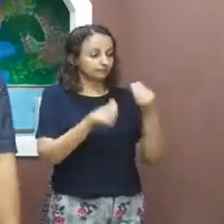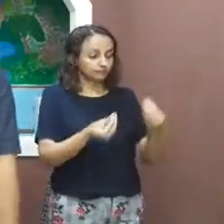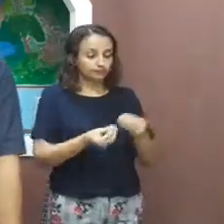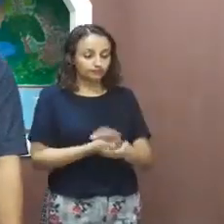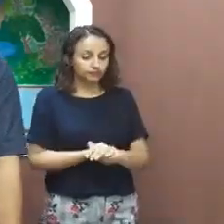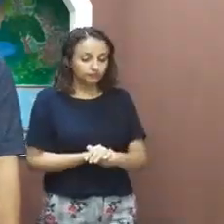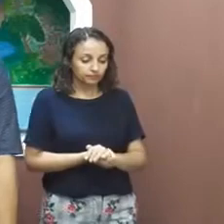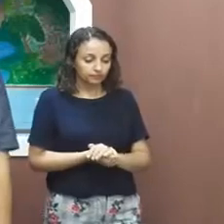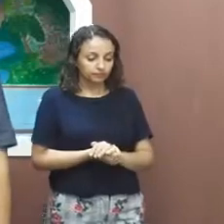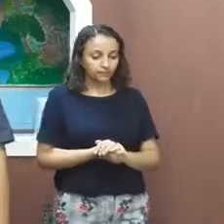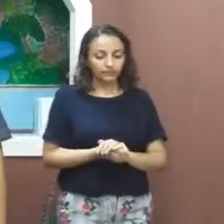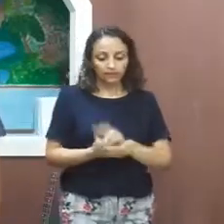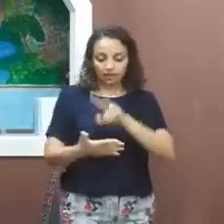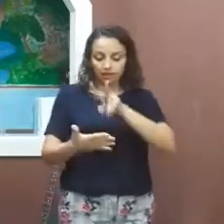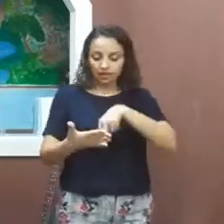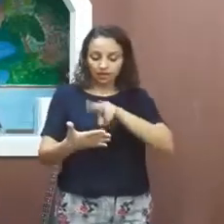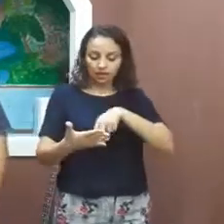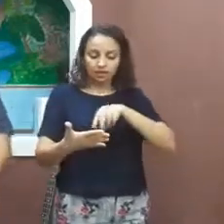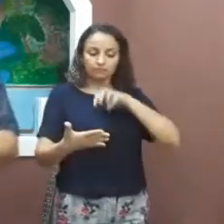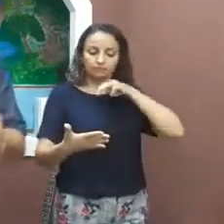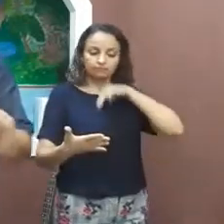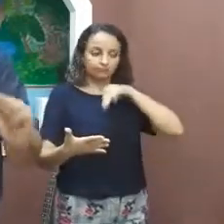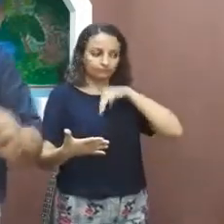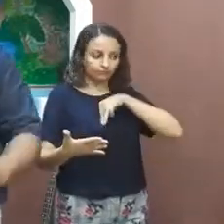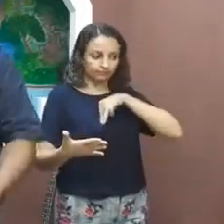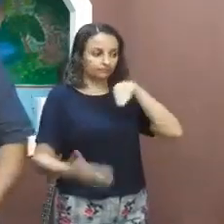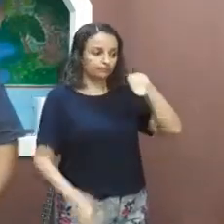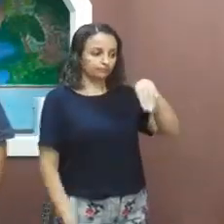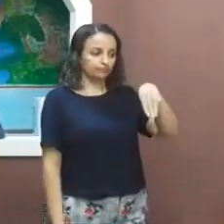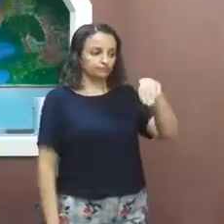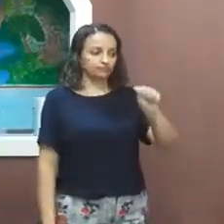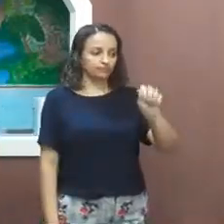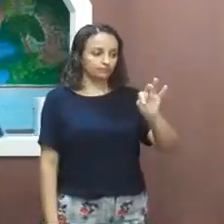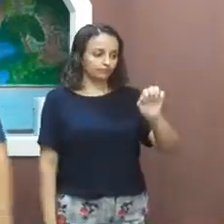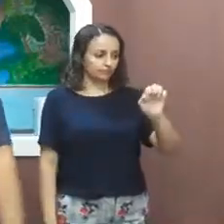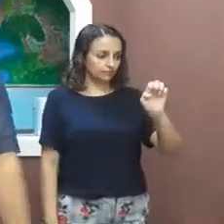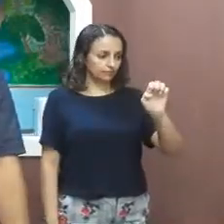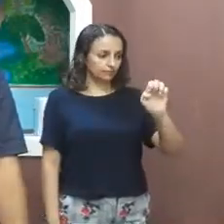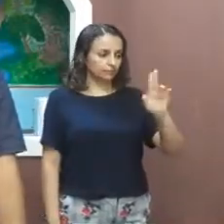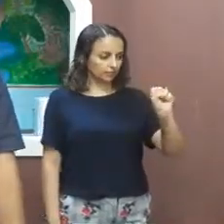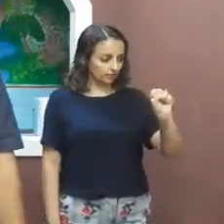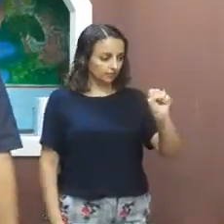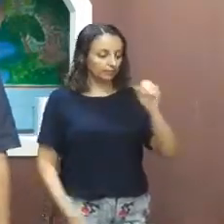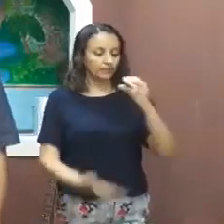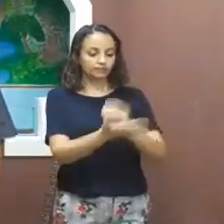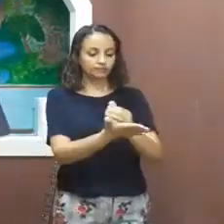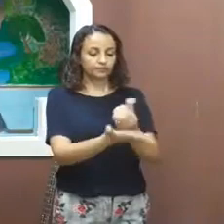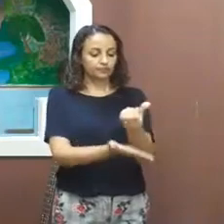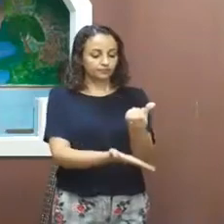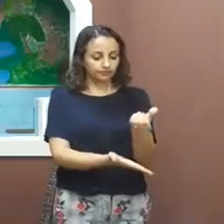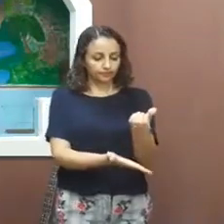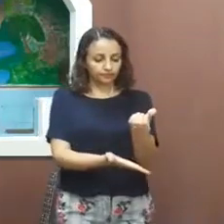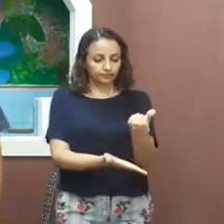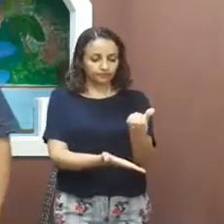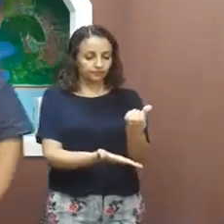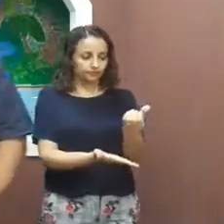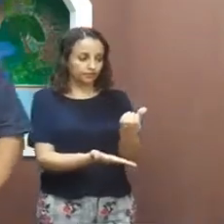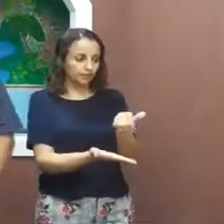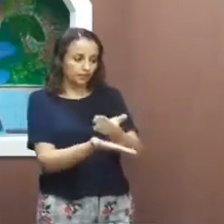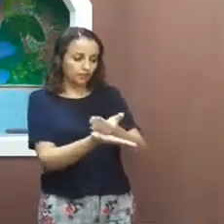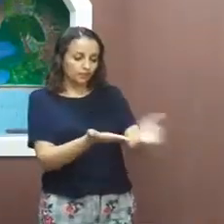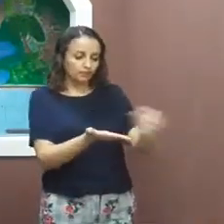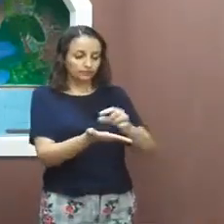de Mateus capítulo 6, depois aqui leremos também Lucas. E Mateus capítulo 6, a partir